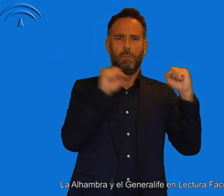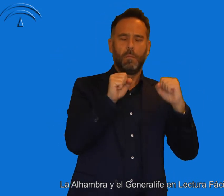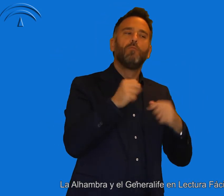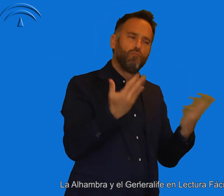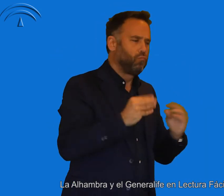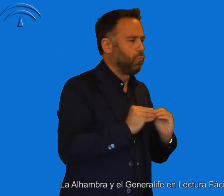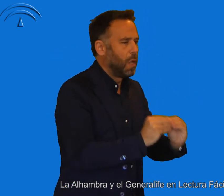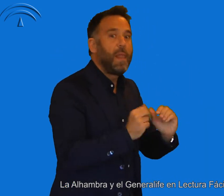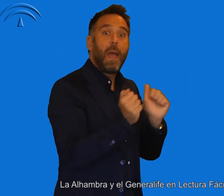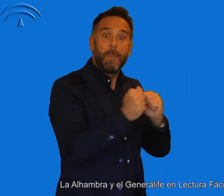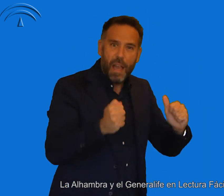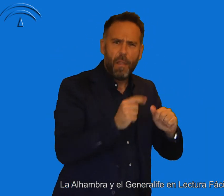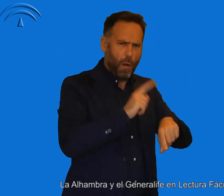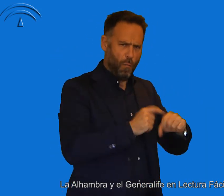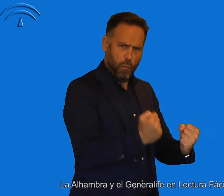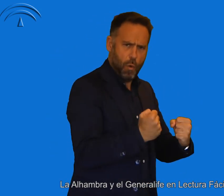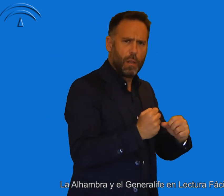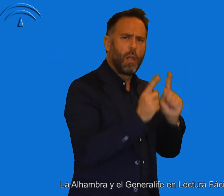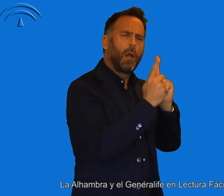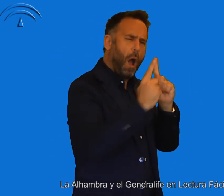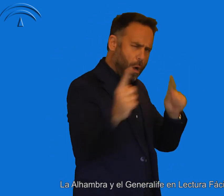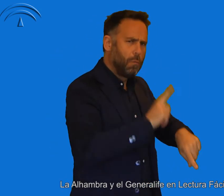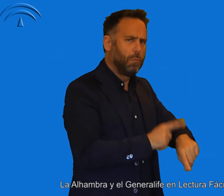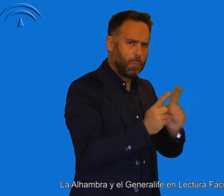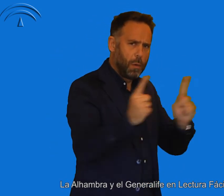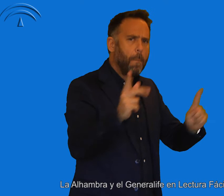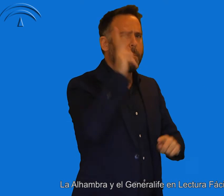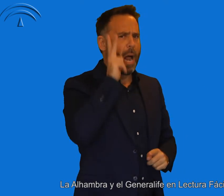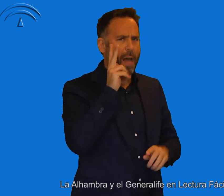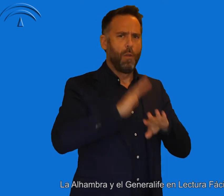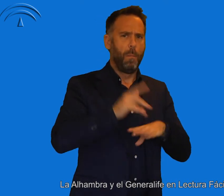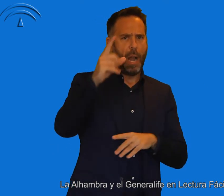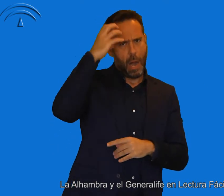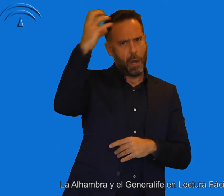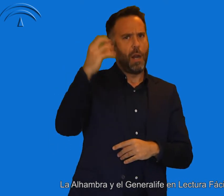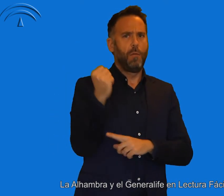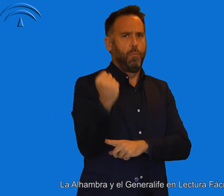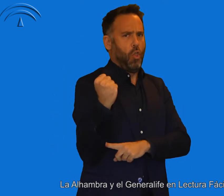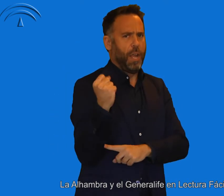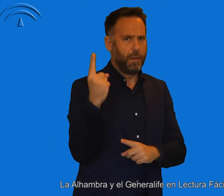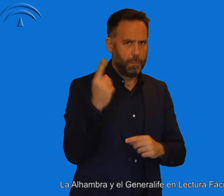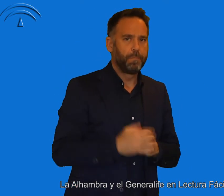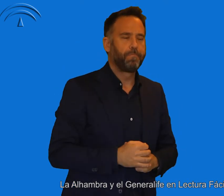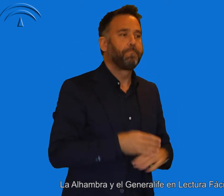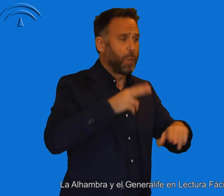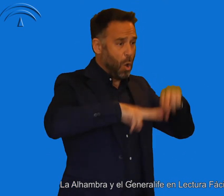de piedra, fuerte y duradero. Un palacio para un hombre poderoso. Construyó un